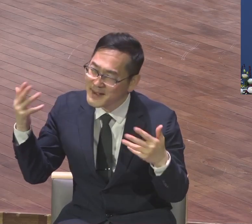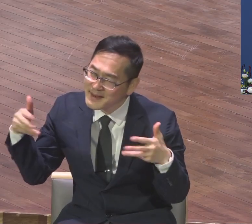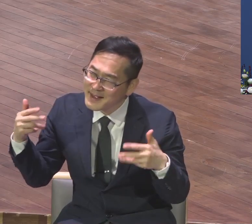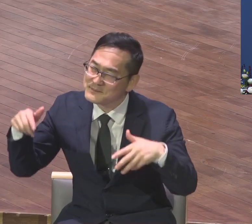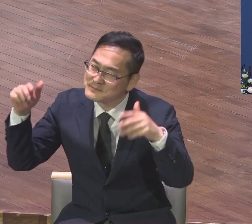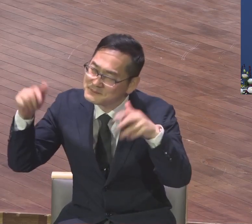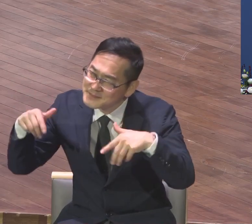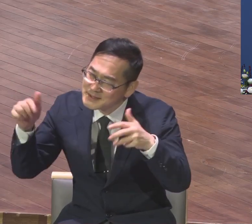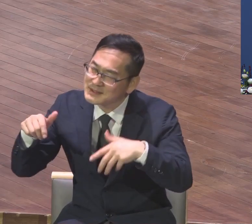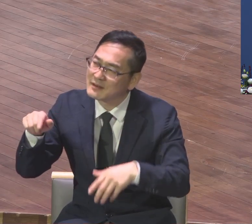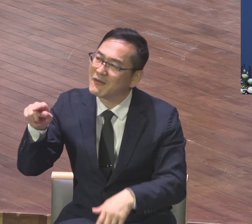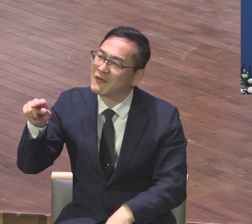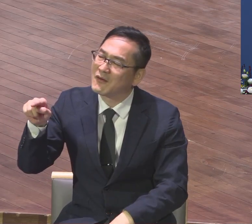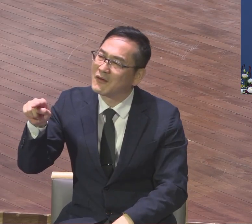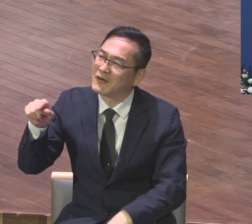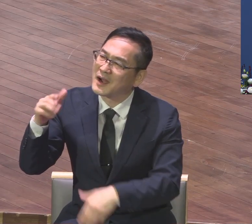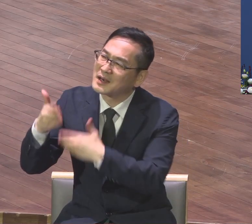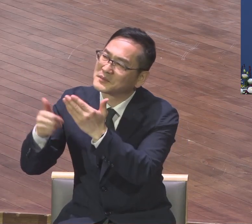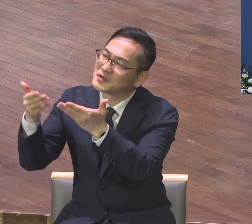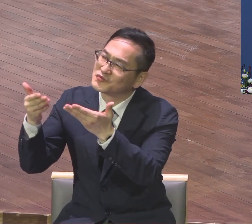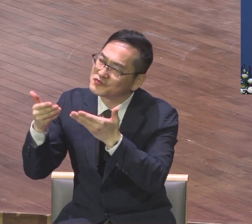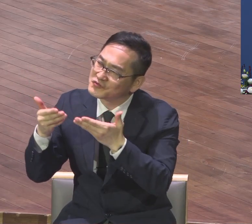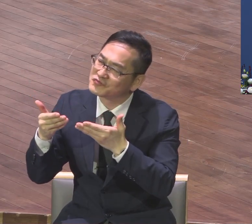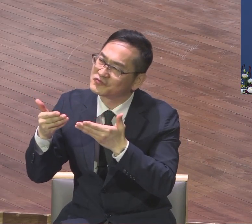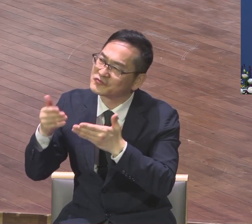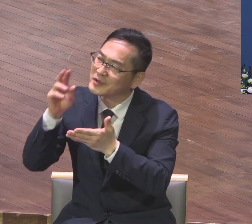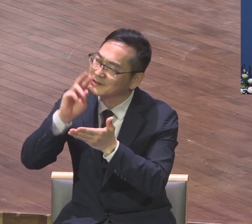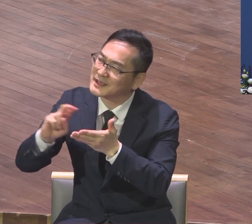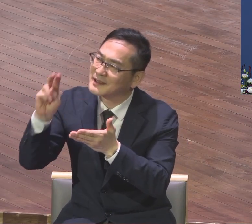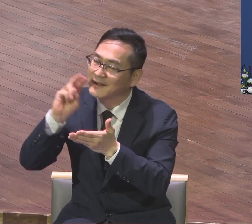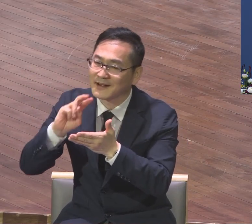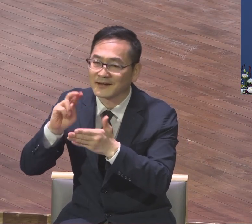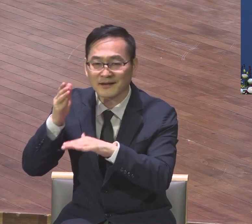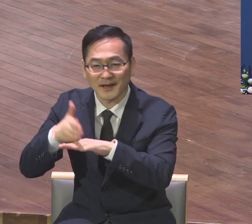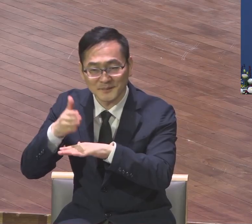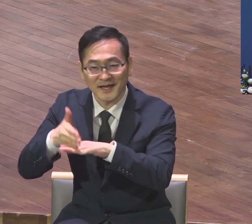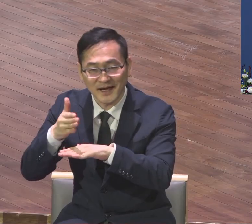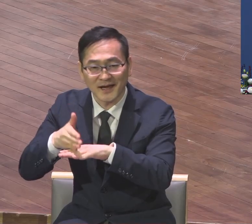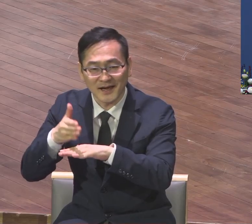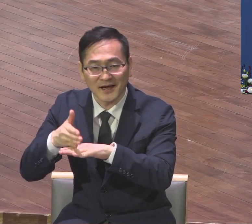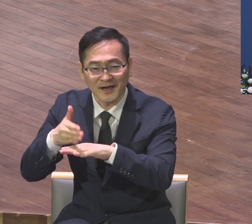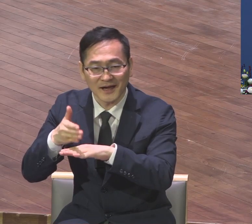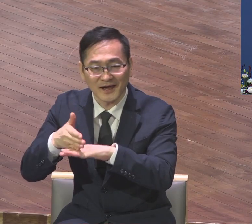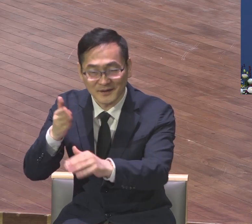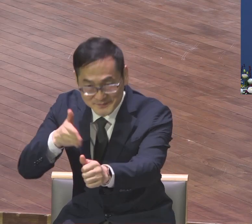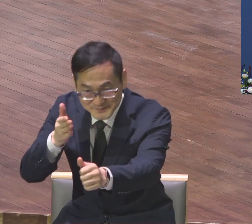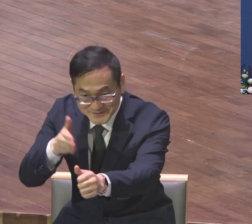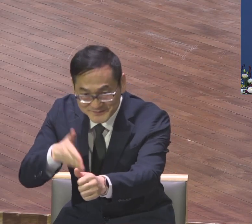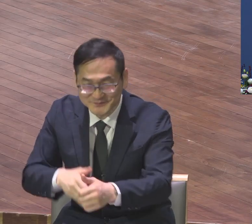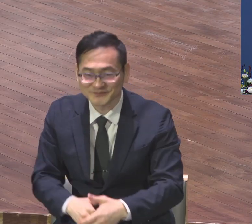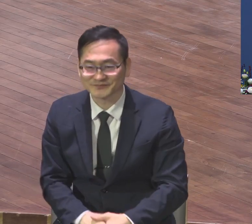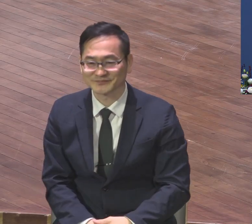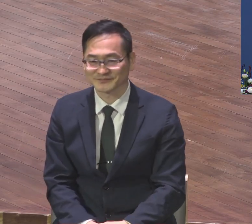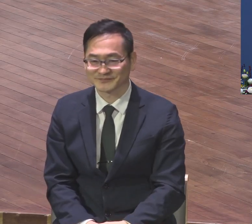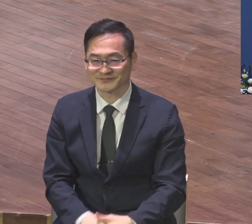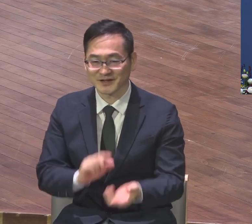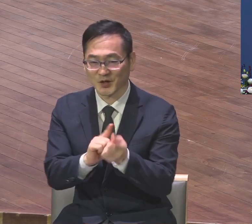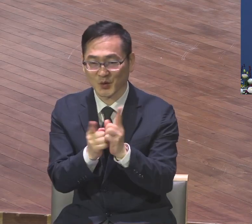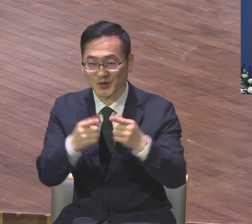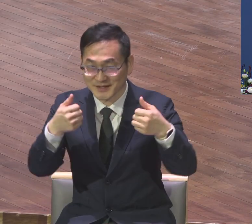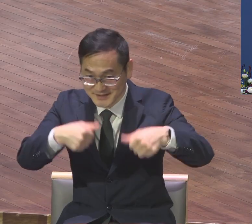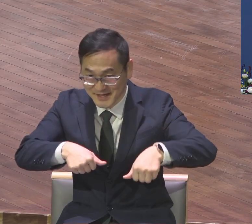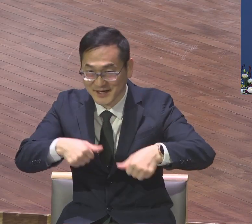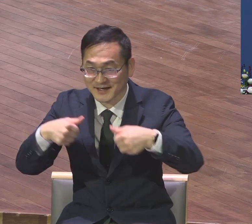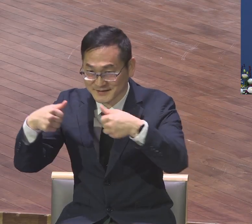만물을 다스리시는 하나님을 찬양하고 감사하는 그런 주간 되기를 바랍니다. 서로 인사합시다.